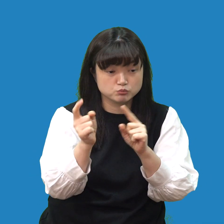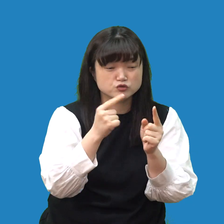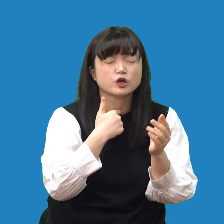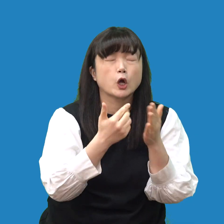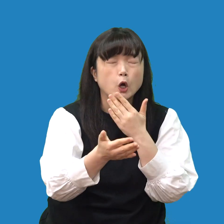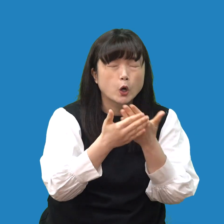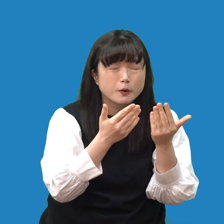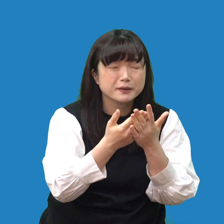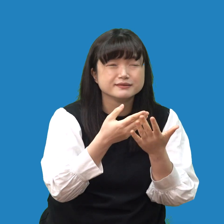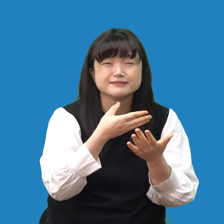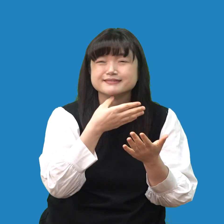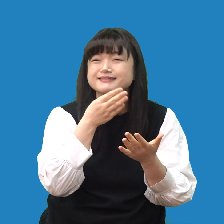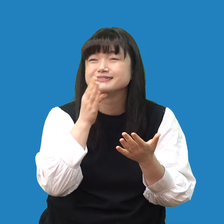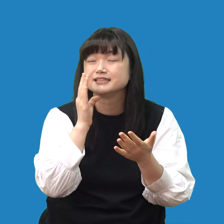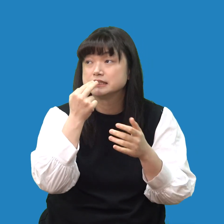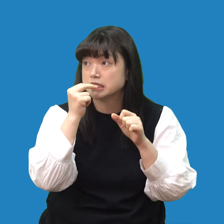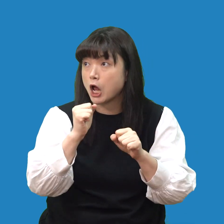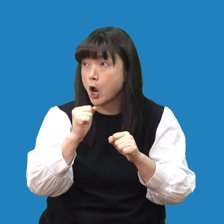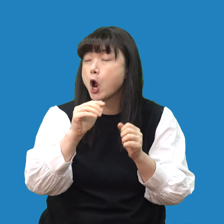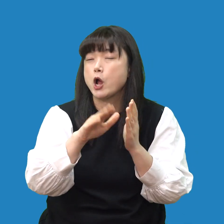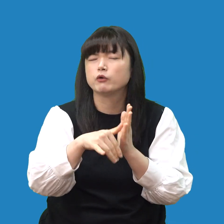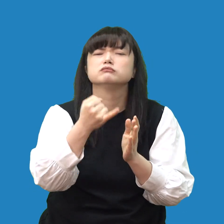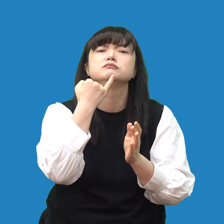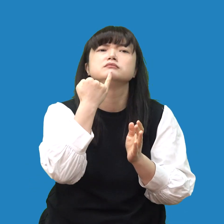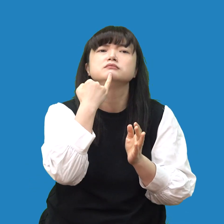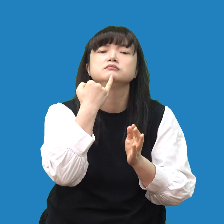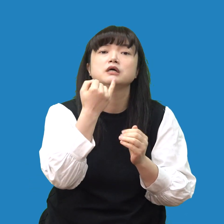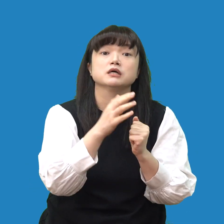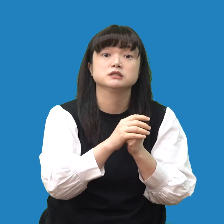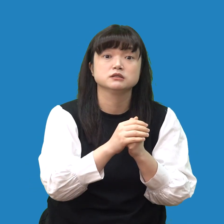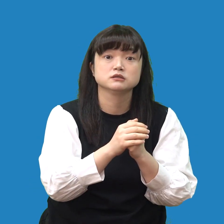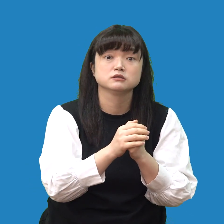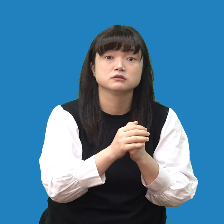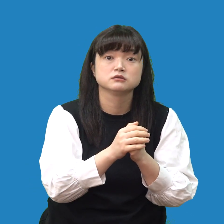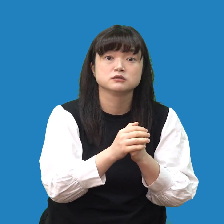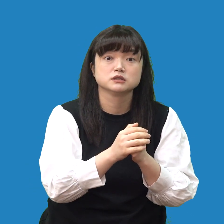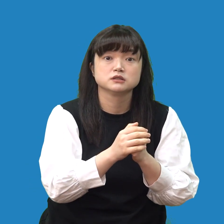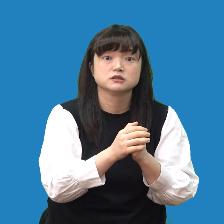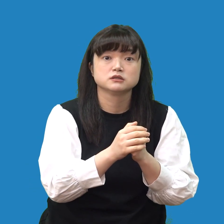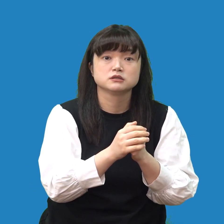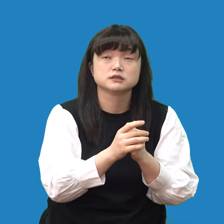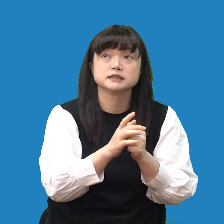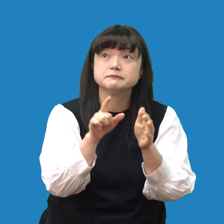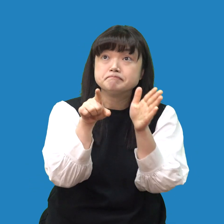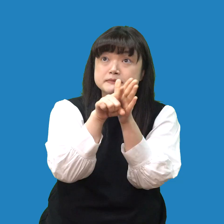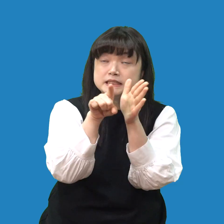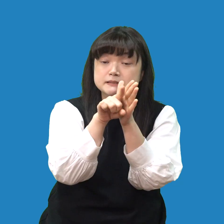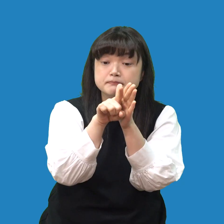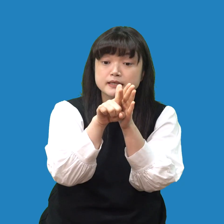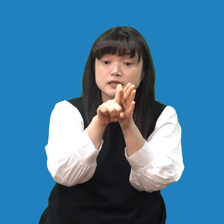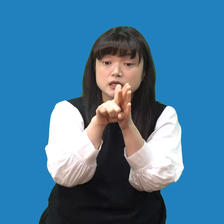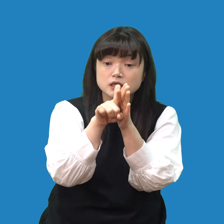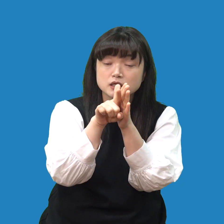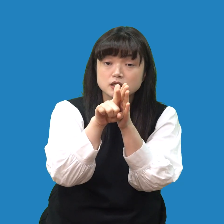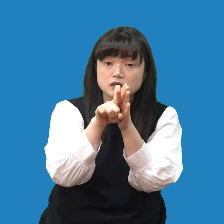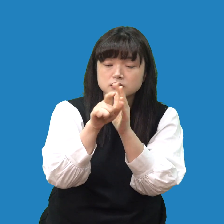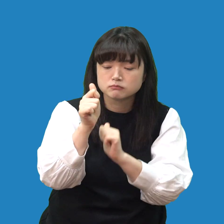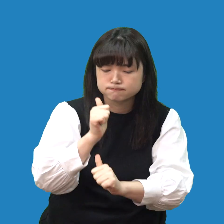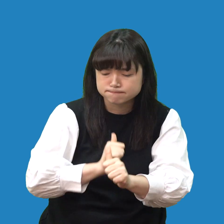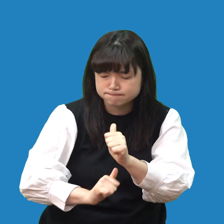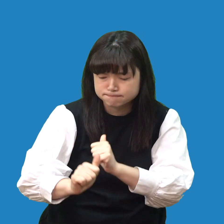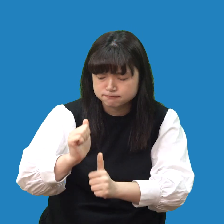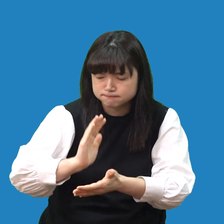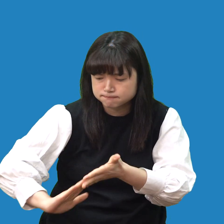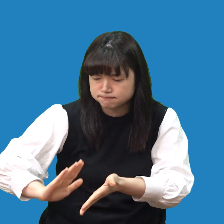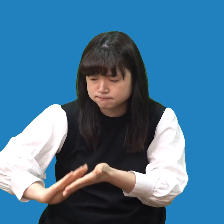우리 노년 세대가 살아있는 동안에 윗세대의 신앙이 그 다음 세대로 전수되어야 한다는